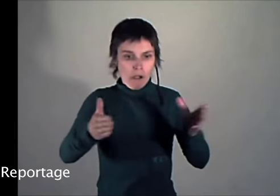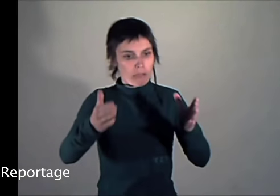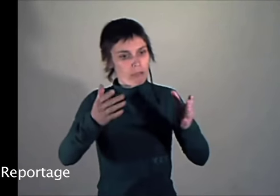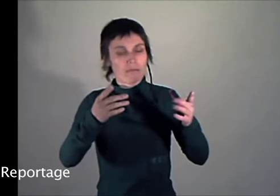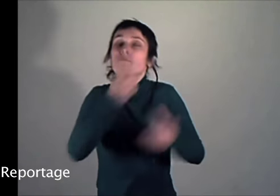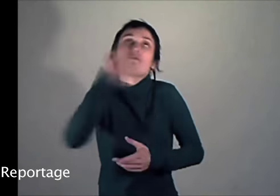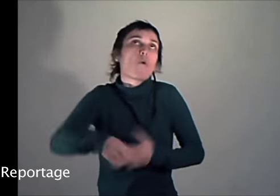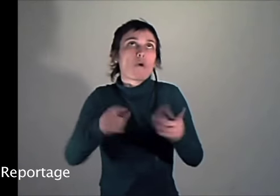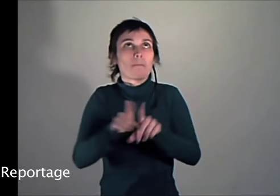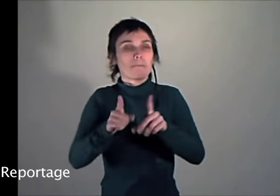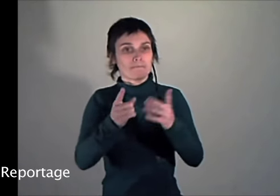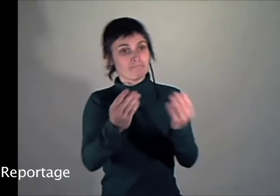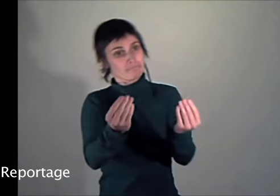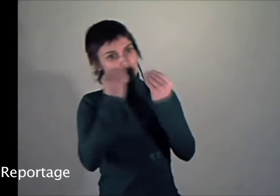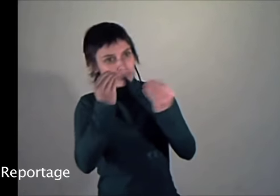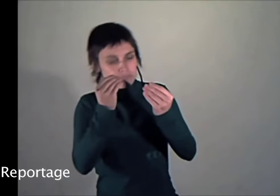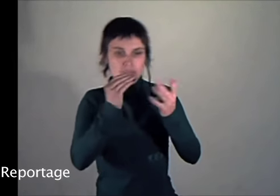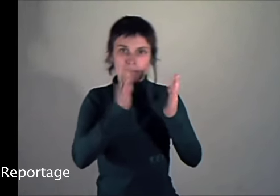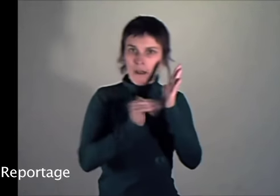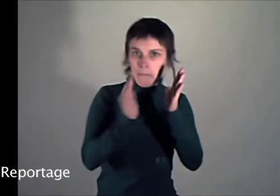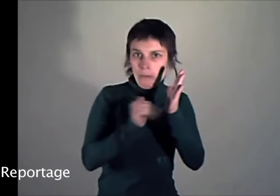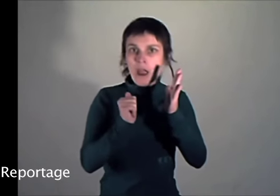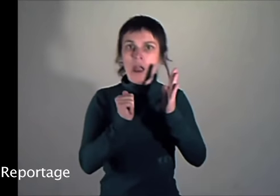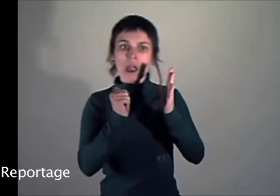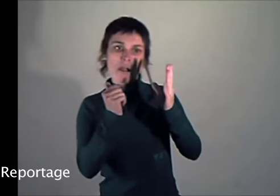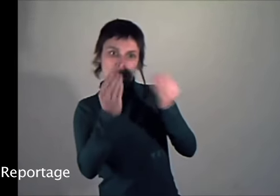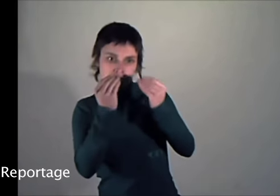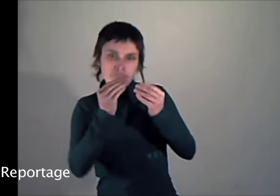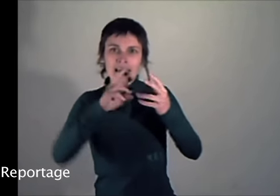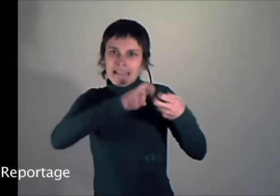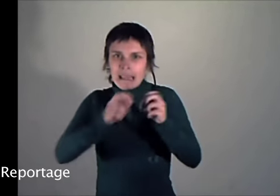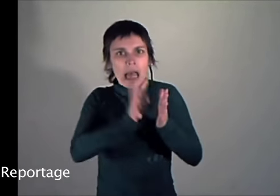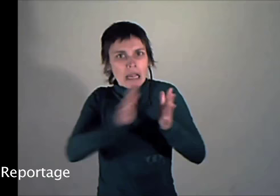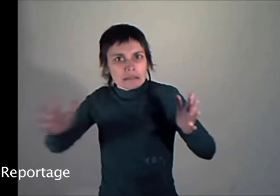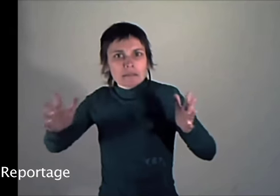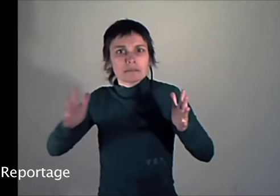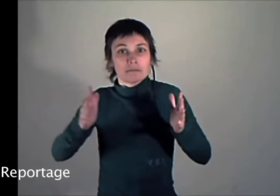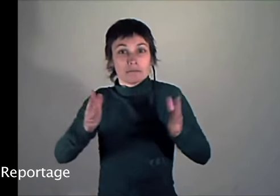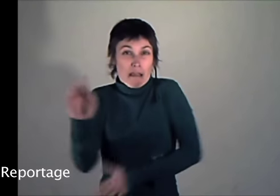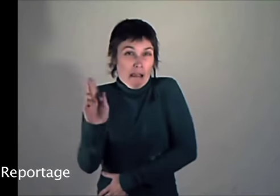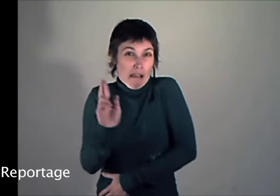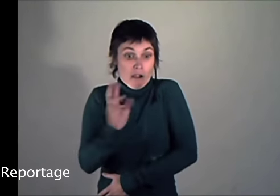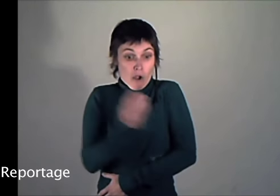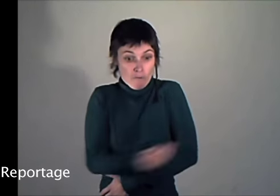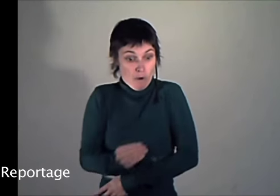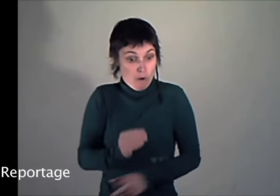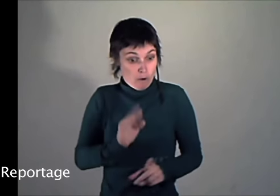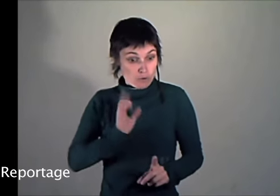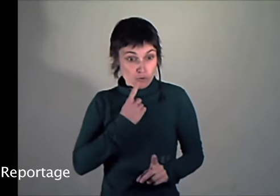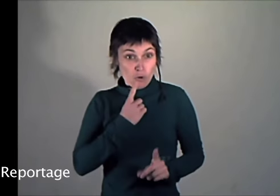seul, voilà, ça marche pas, quoi. Donc il faut aussi il y ait un cadre d'enseignement avec où